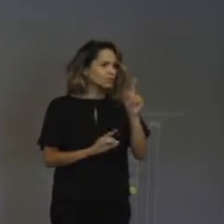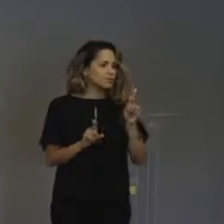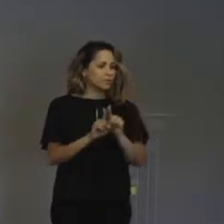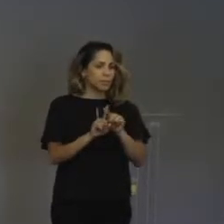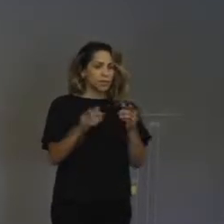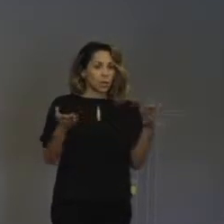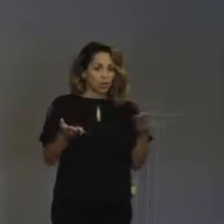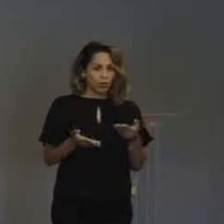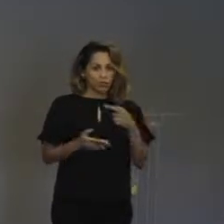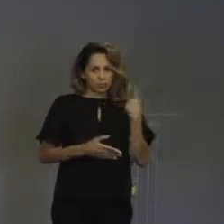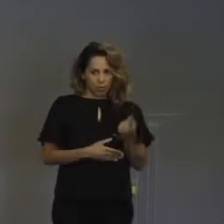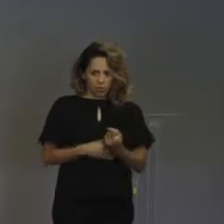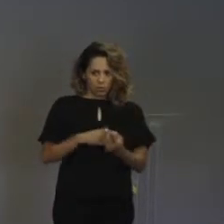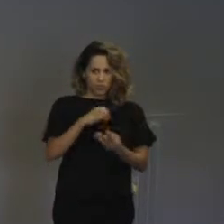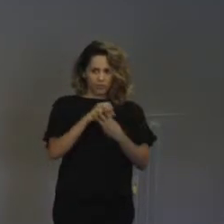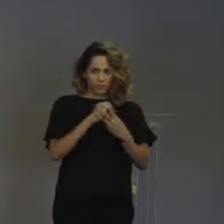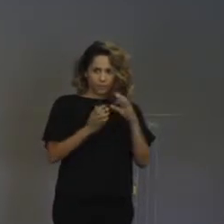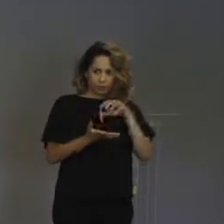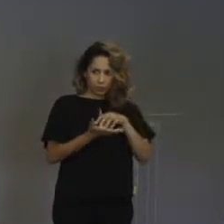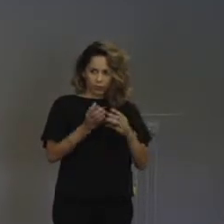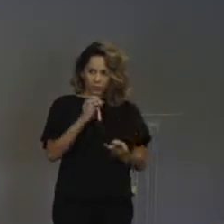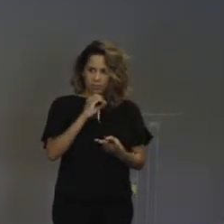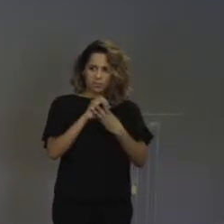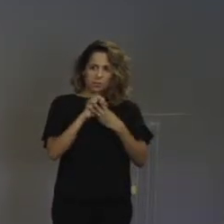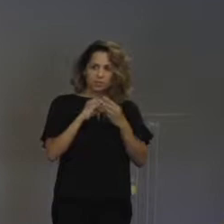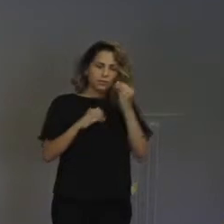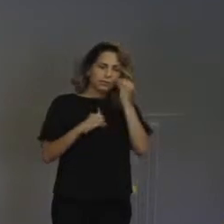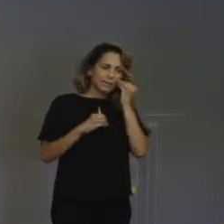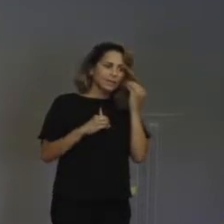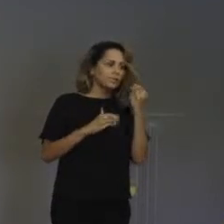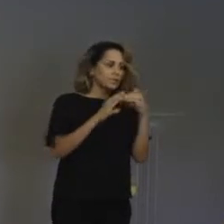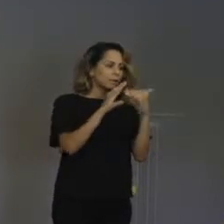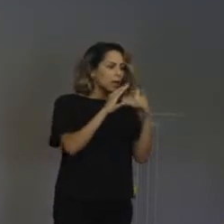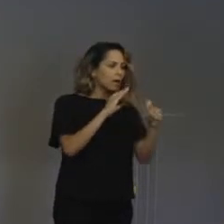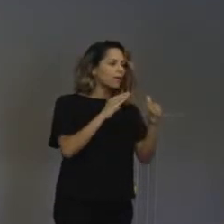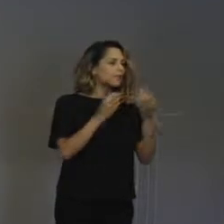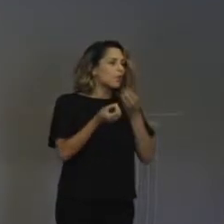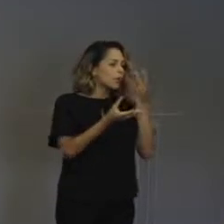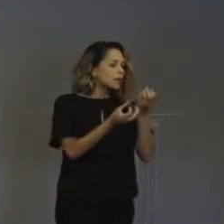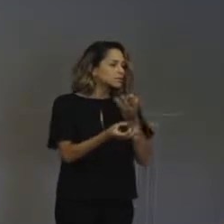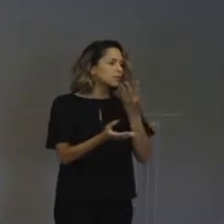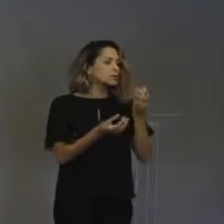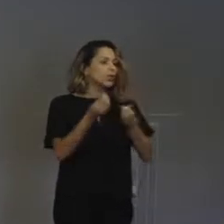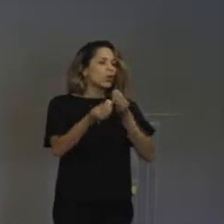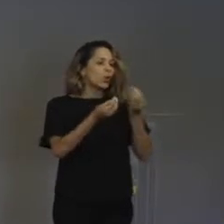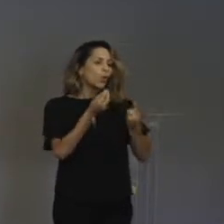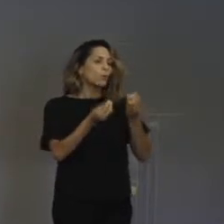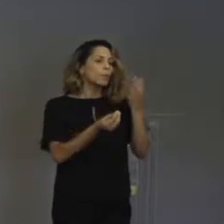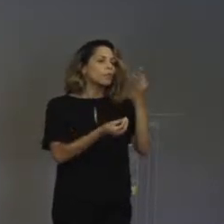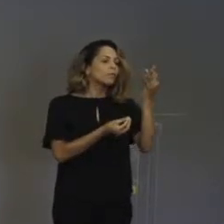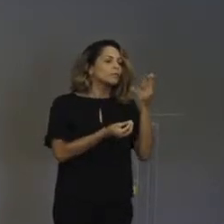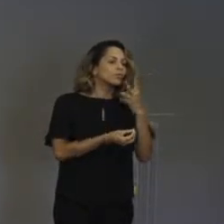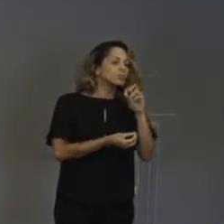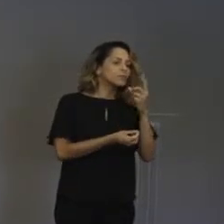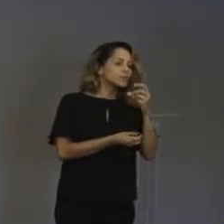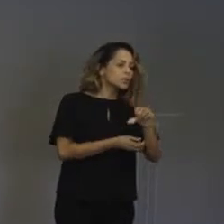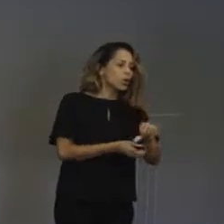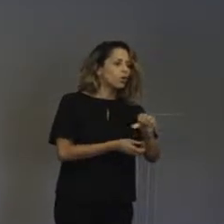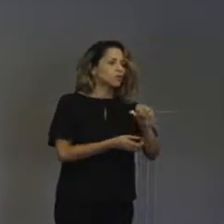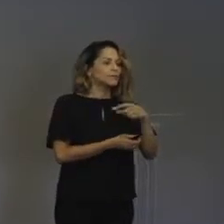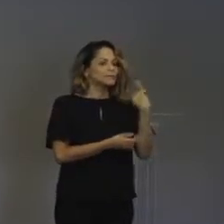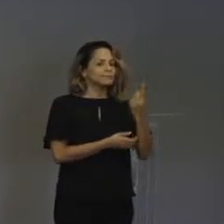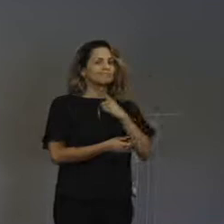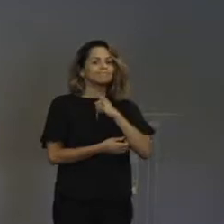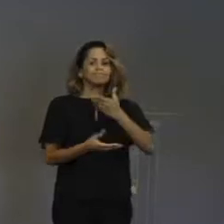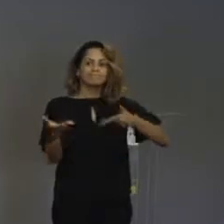agora, com as perspectivas do ano que vem, para que vocês possam contribuir também e a gente ter essa troca realmente de